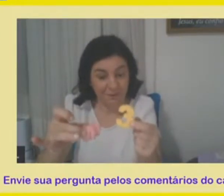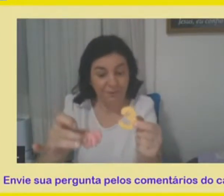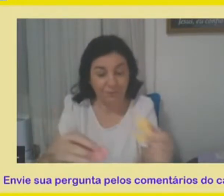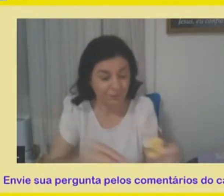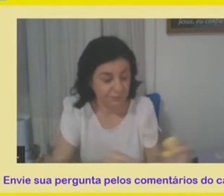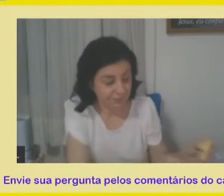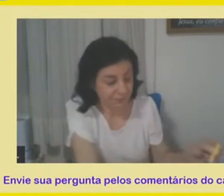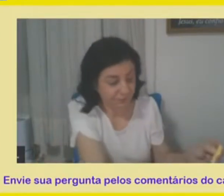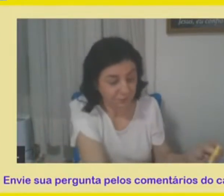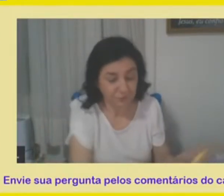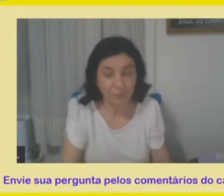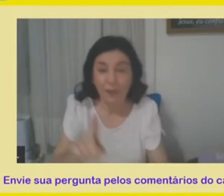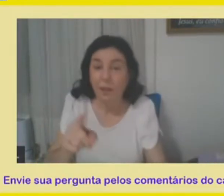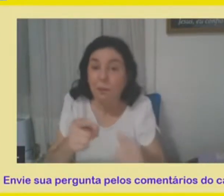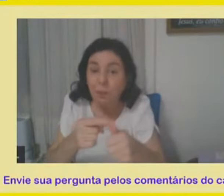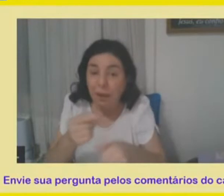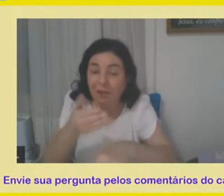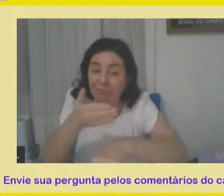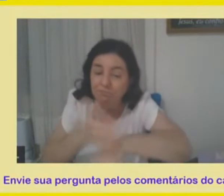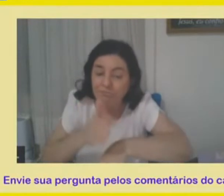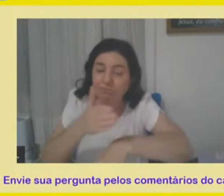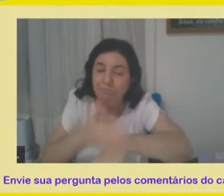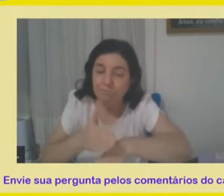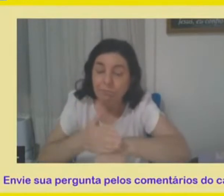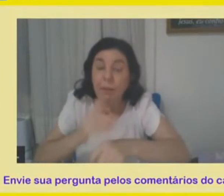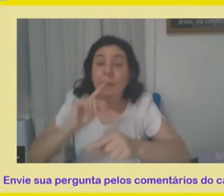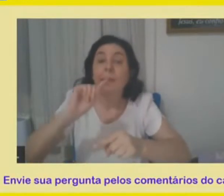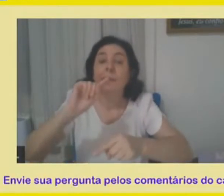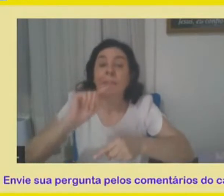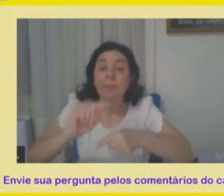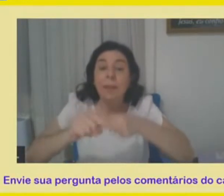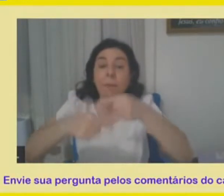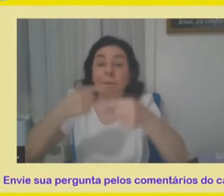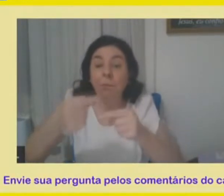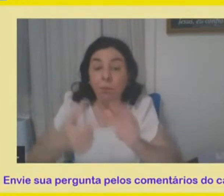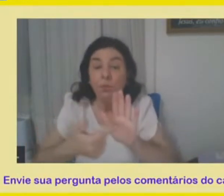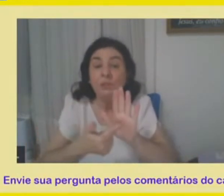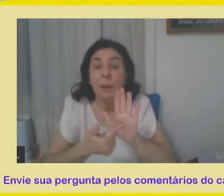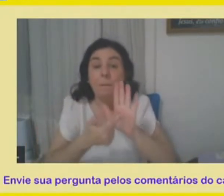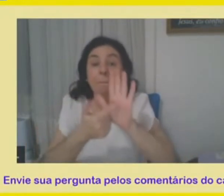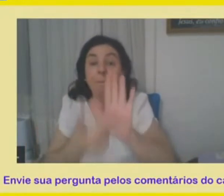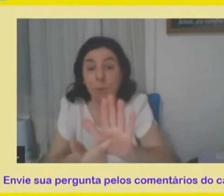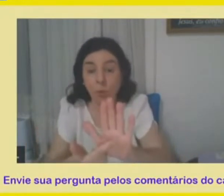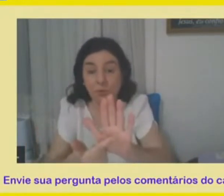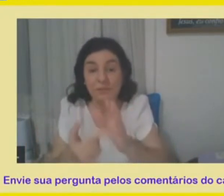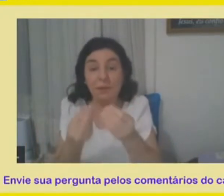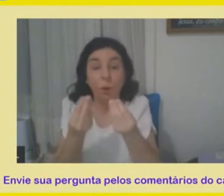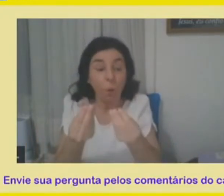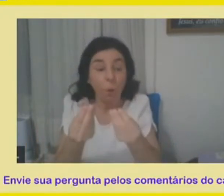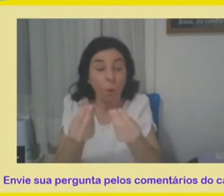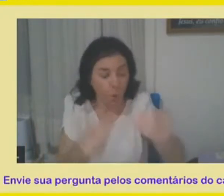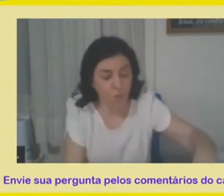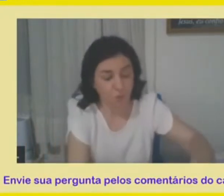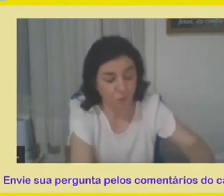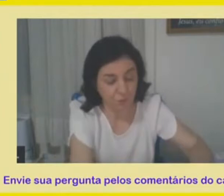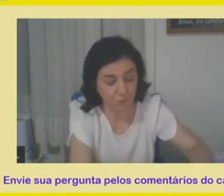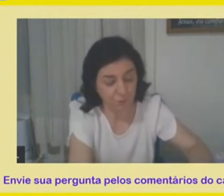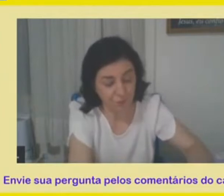Isso, daí ele vê o número e vê a quantidade. E assim vai treinando, para depois